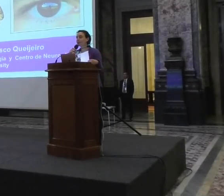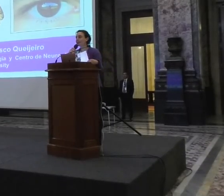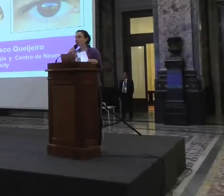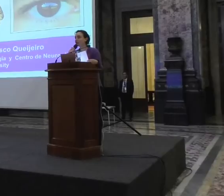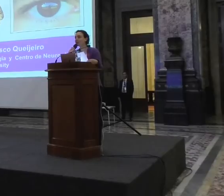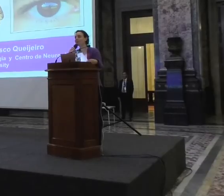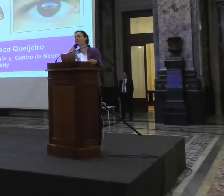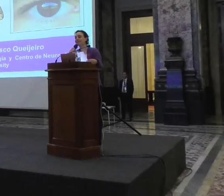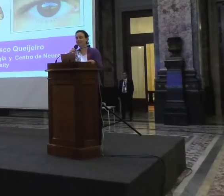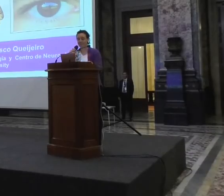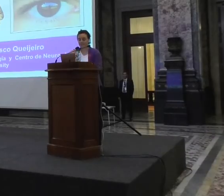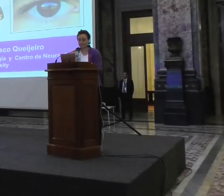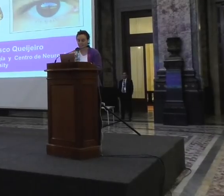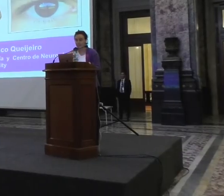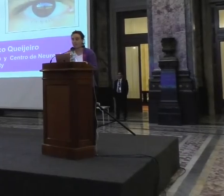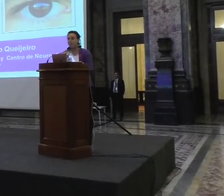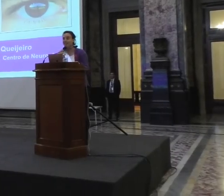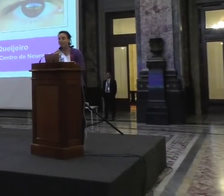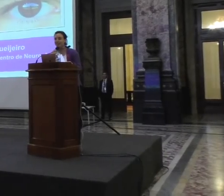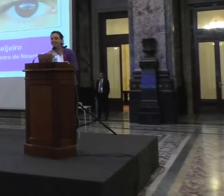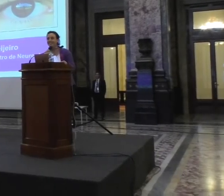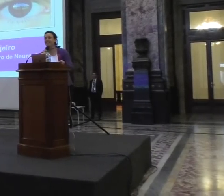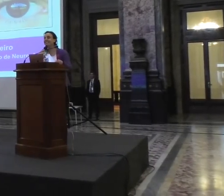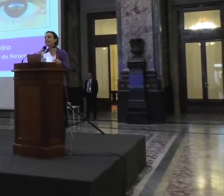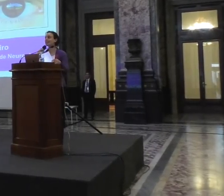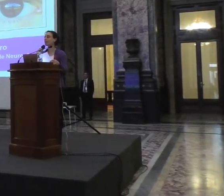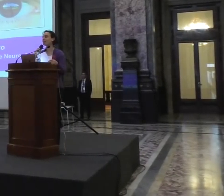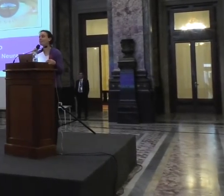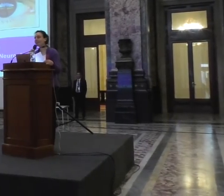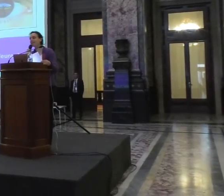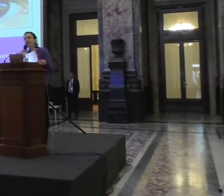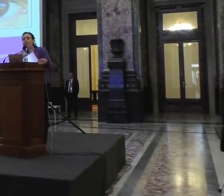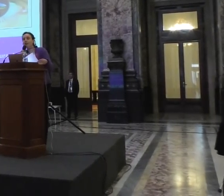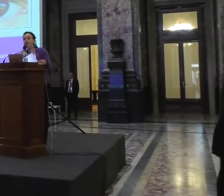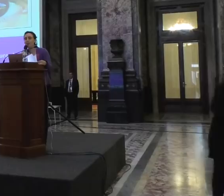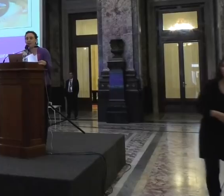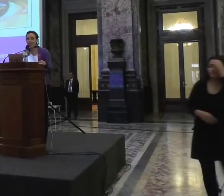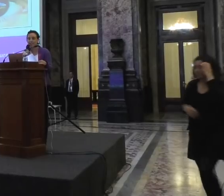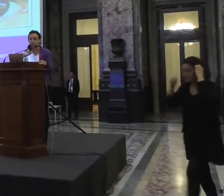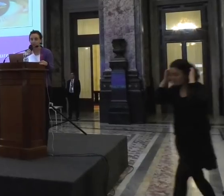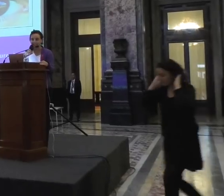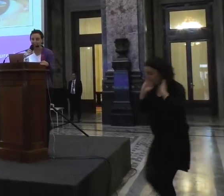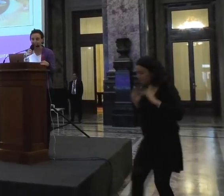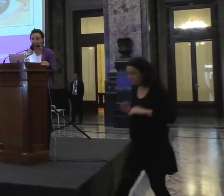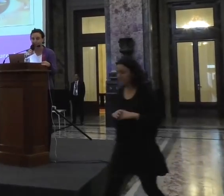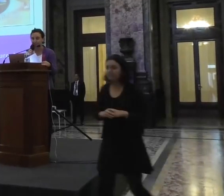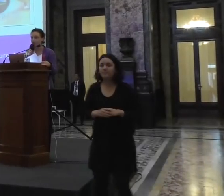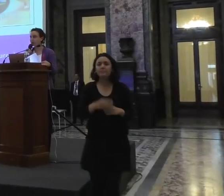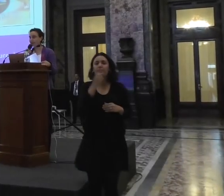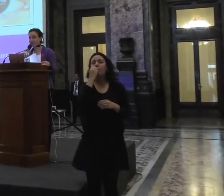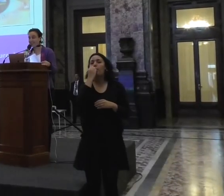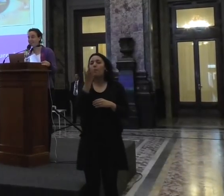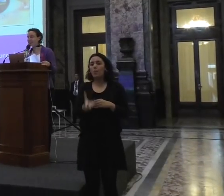Bueno, bienvenidos. Buenas noches. Sí, me encomendaron la labor de presentar a